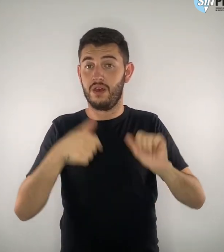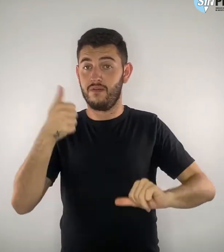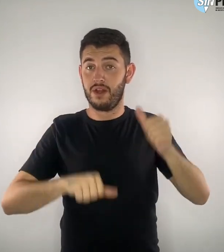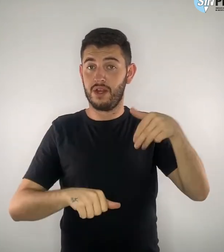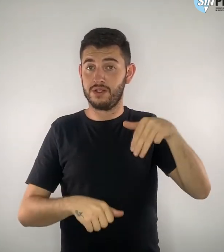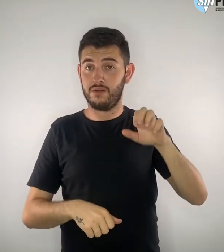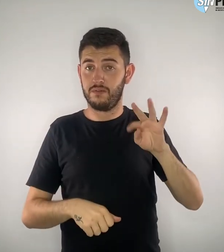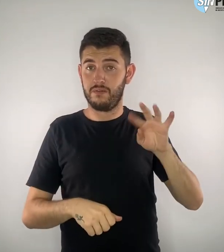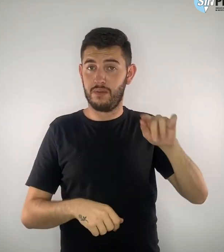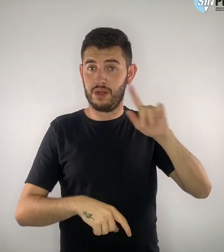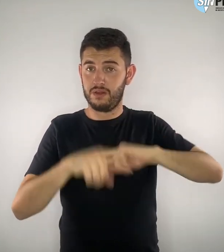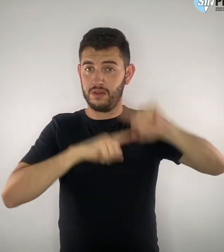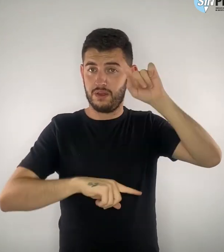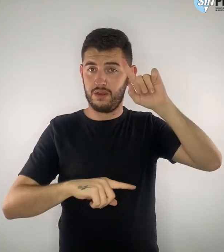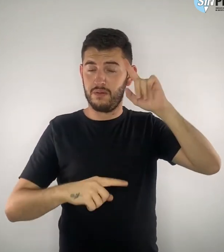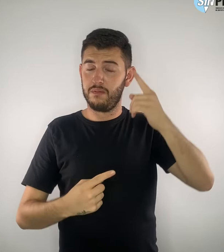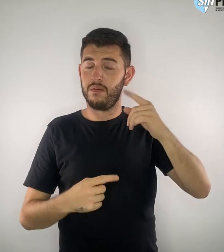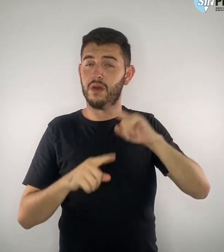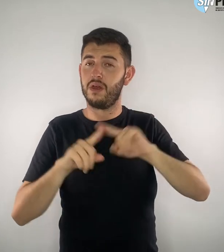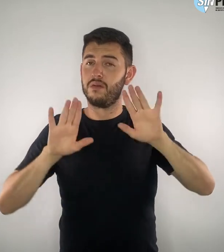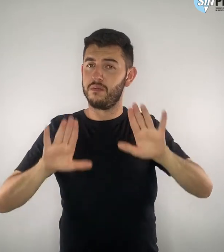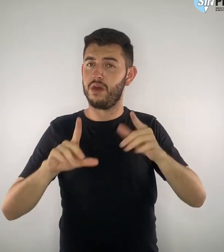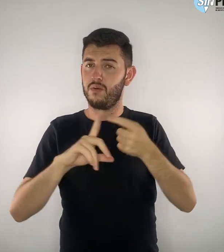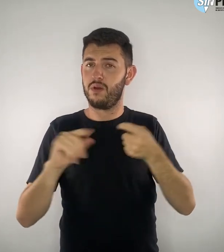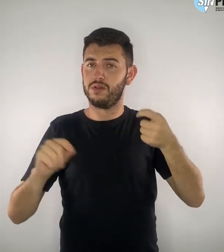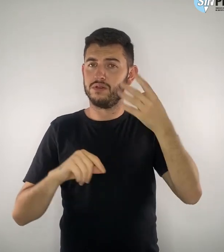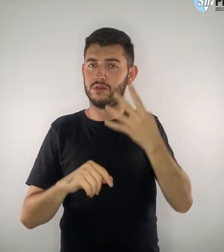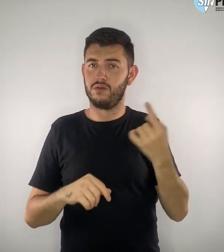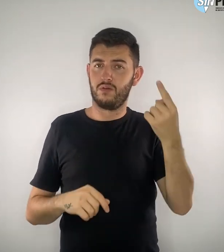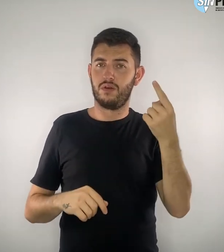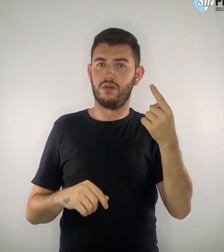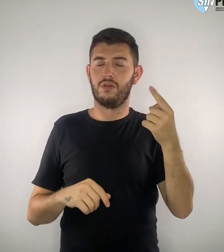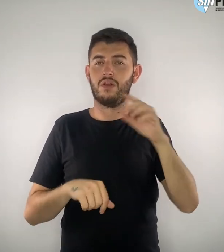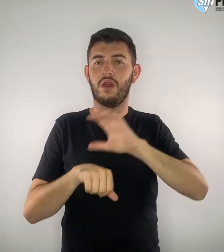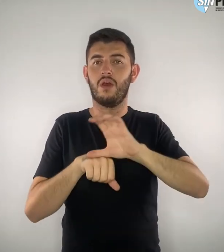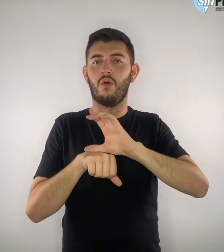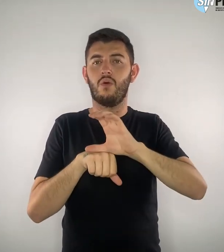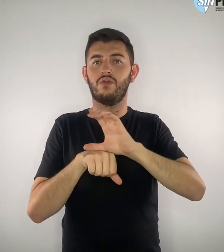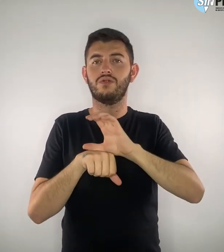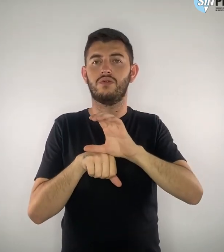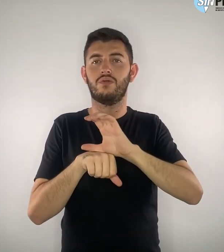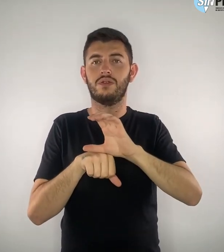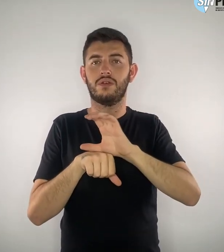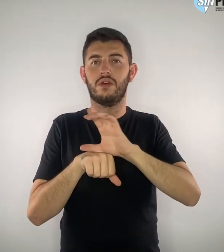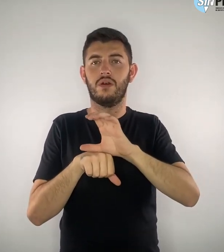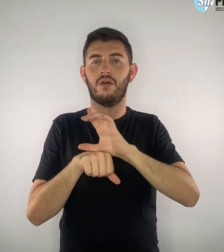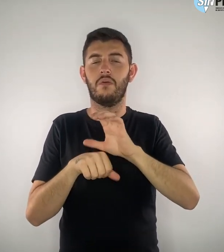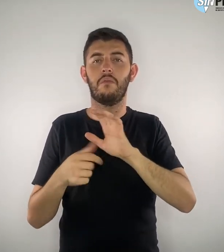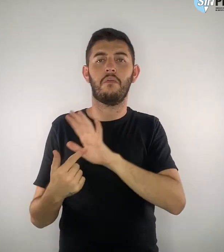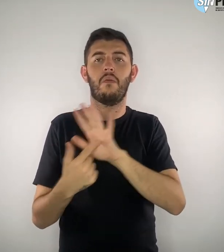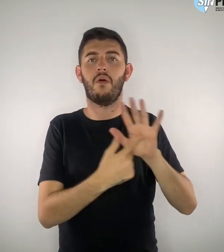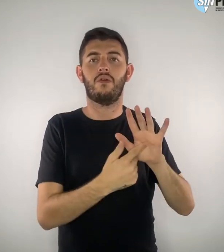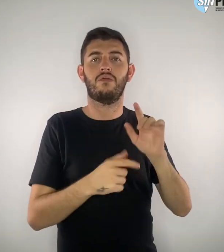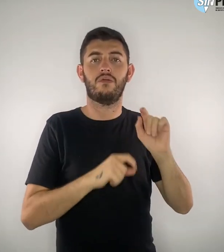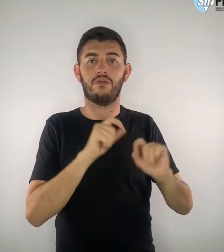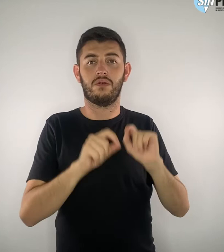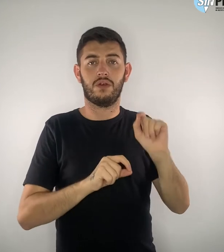desempenho. Segundo o artigo 41 da Constituição Federal, introduzido no cenário constitucional